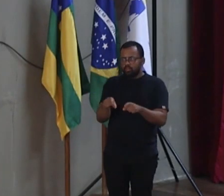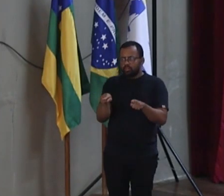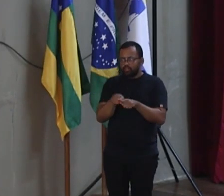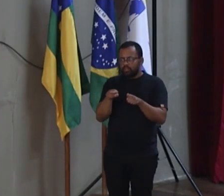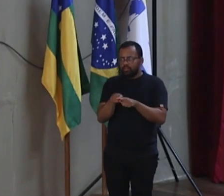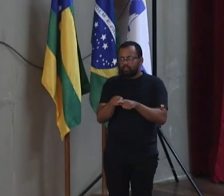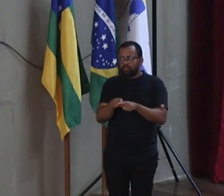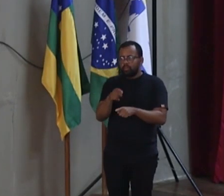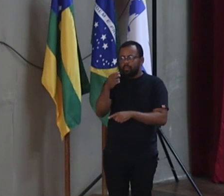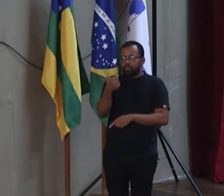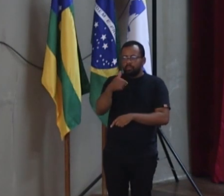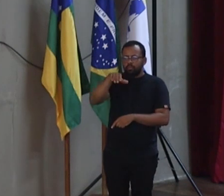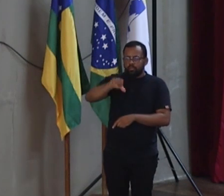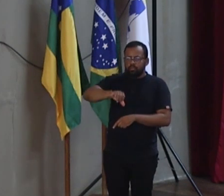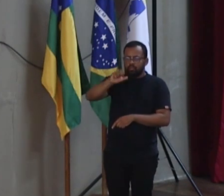Em